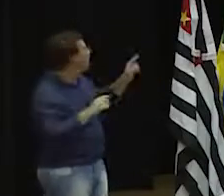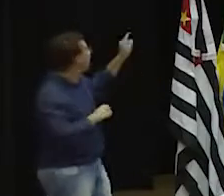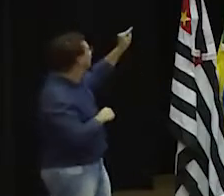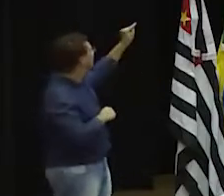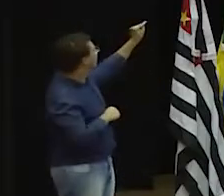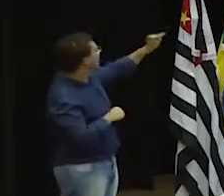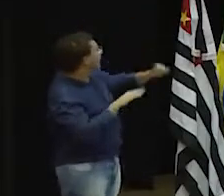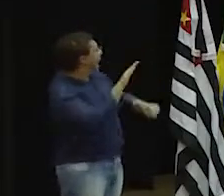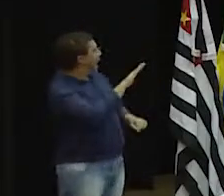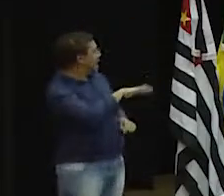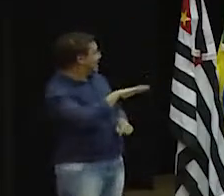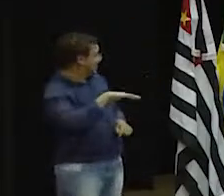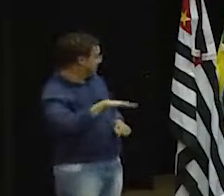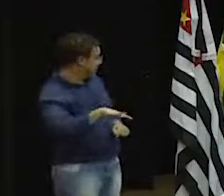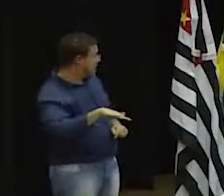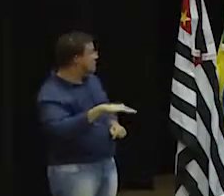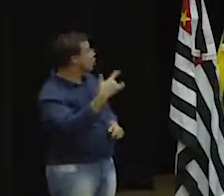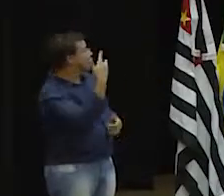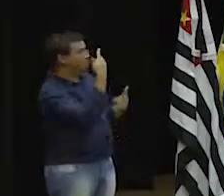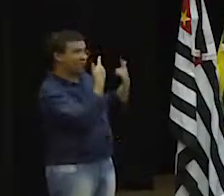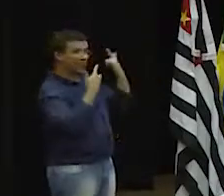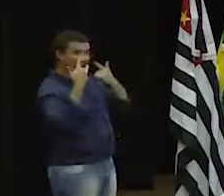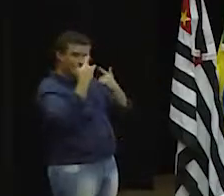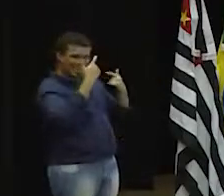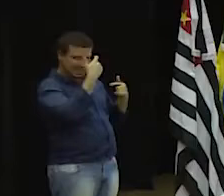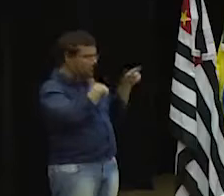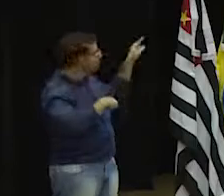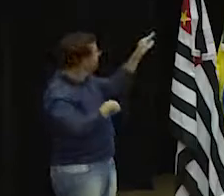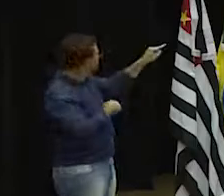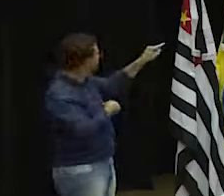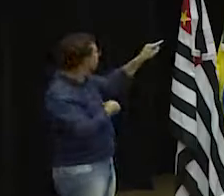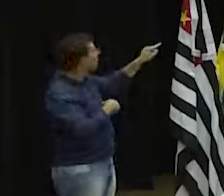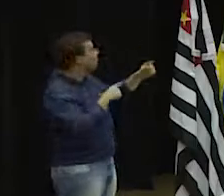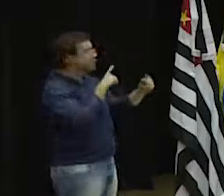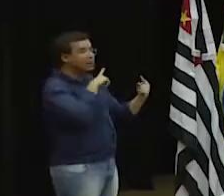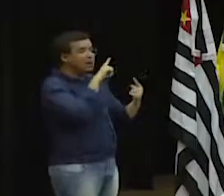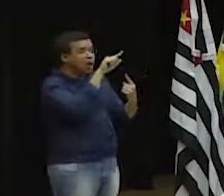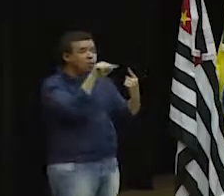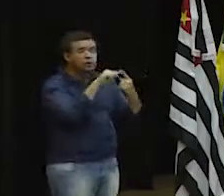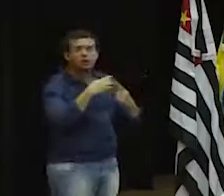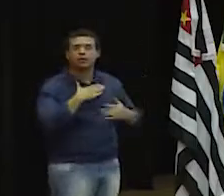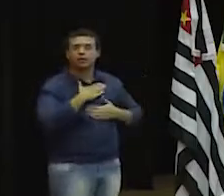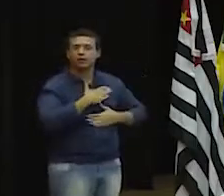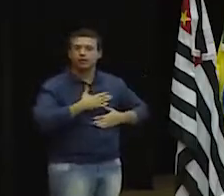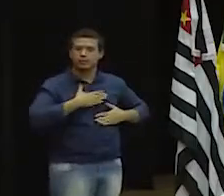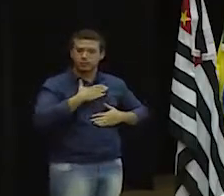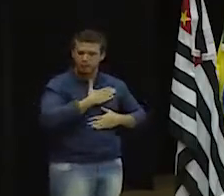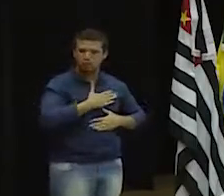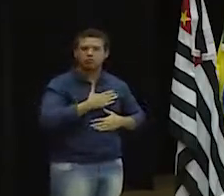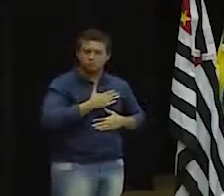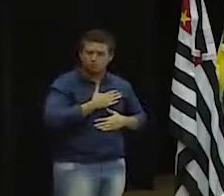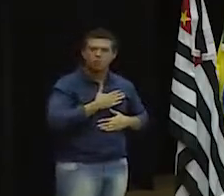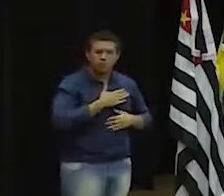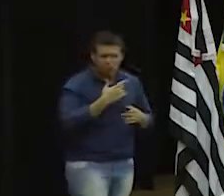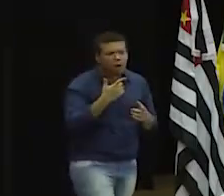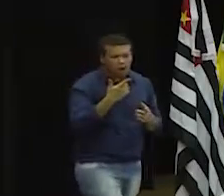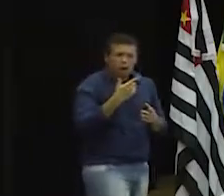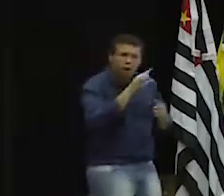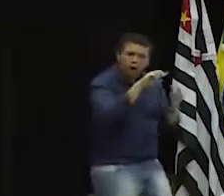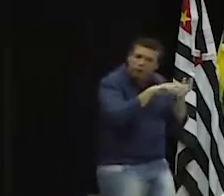Isso é muito legal. As crianças, em seu narcisismo, desejam para si objetos que a